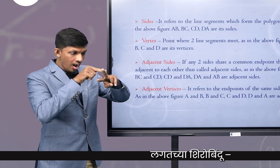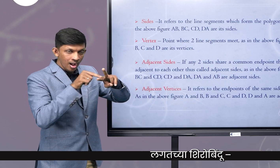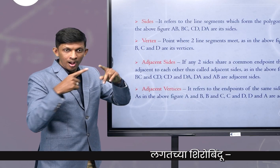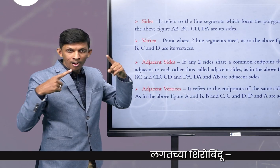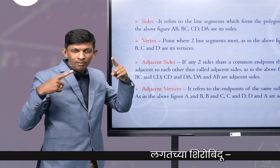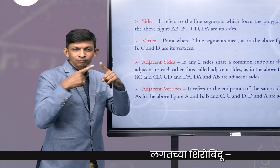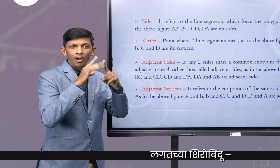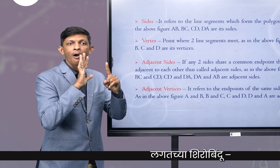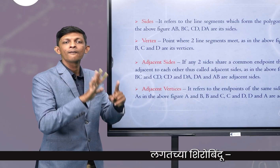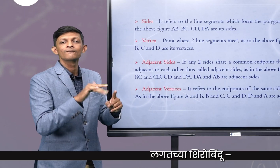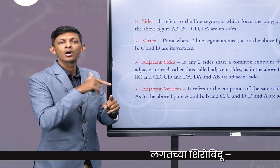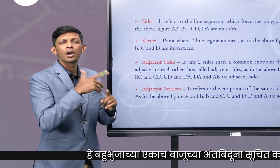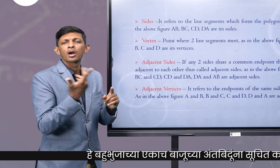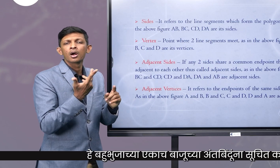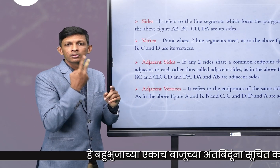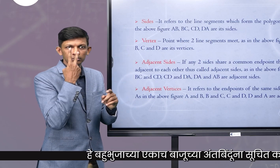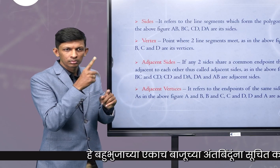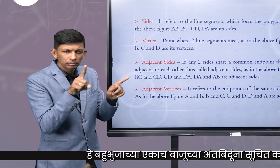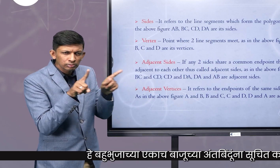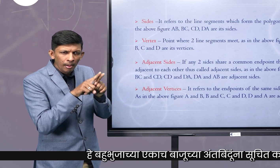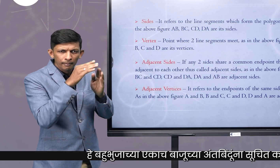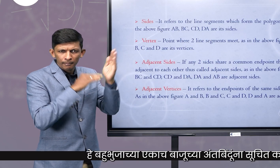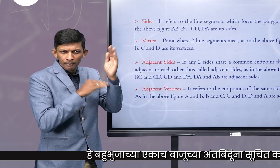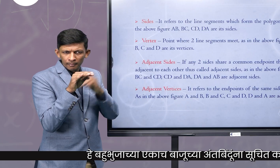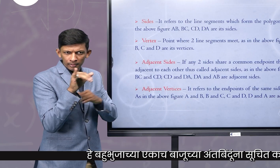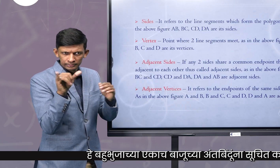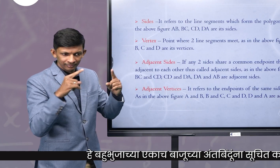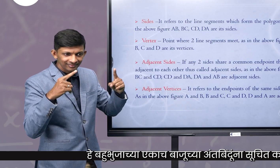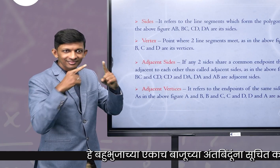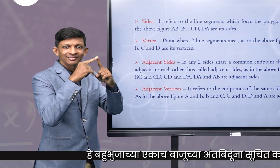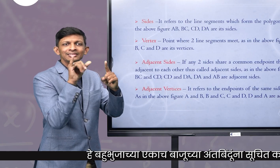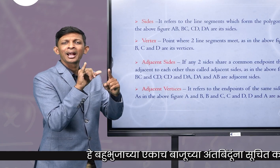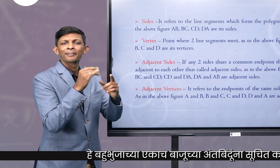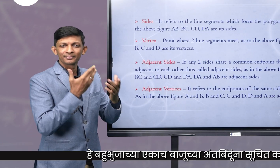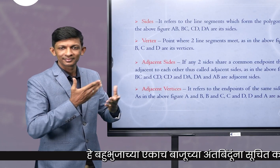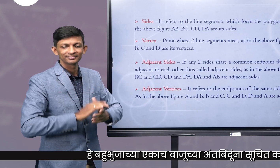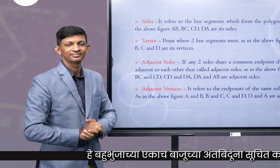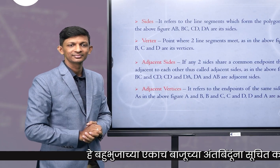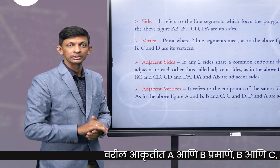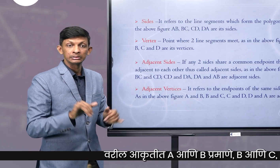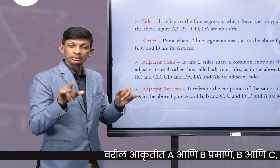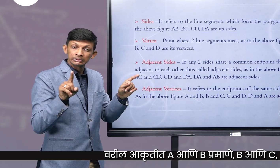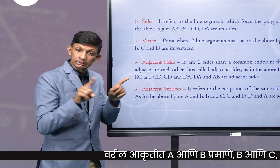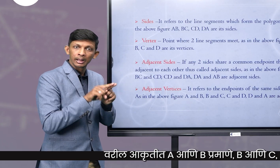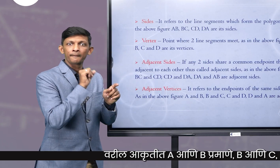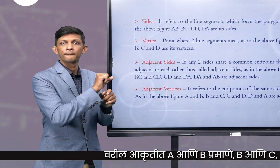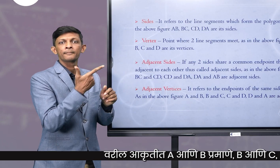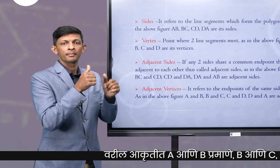लगतचे शिरोबिंदू हे बहुभुजाच्या एकाच बाजूच्या अंतर्बिंदूंना सूचित करते. वरील आकृतीत A आणि